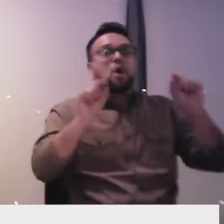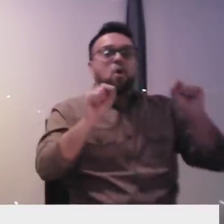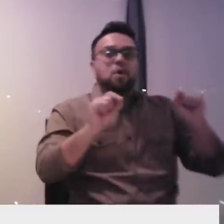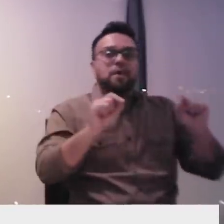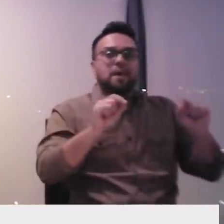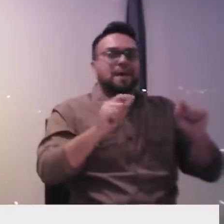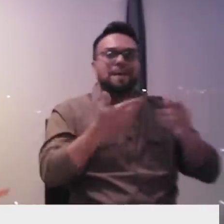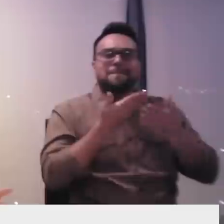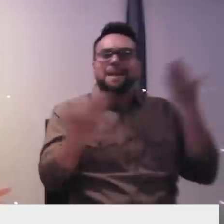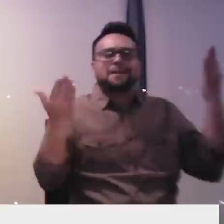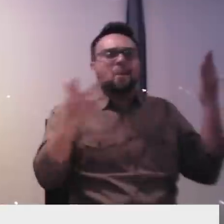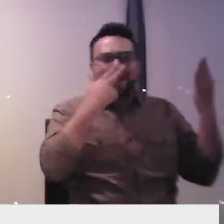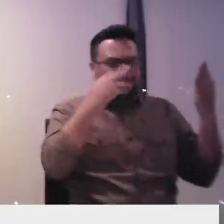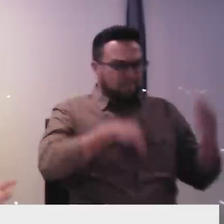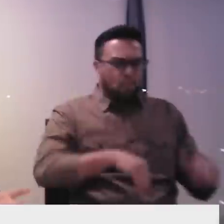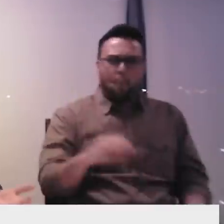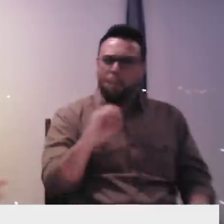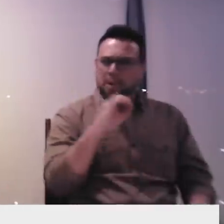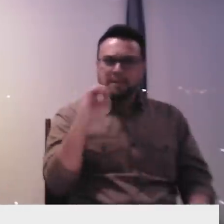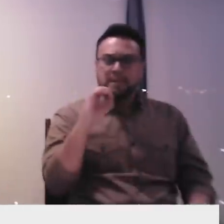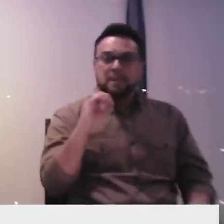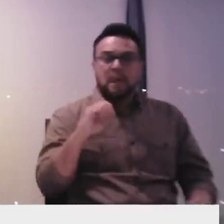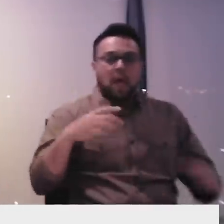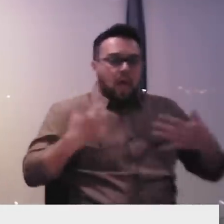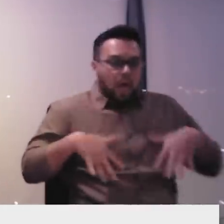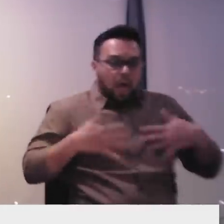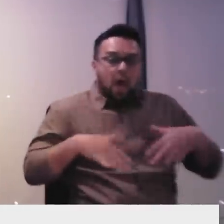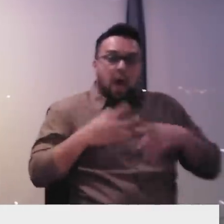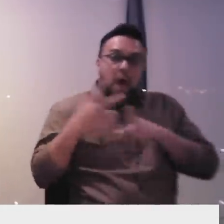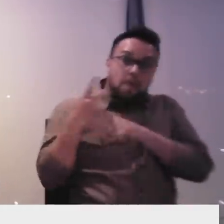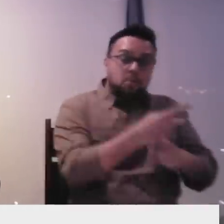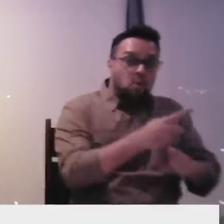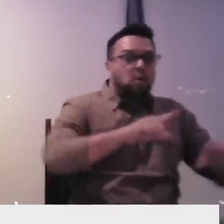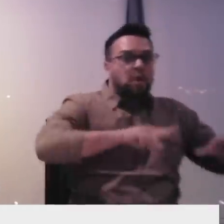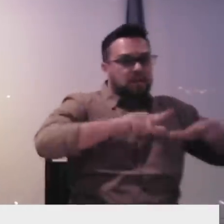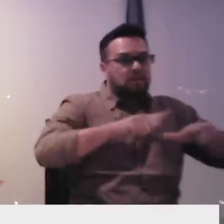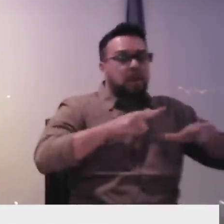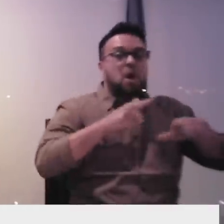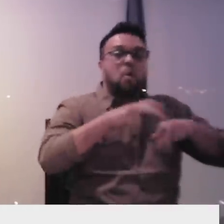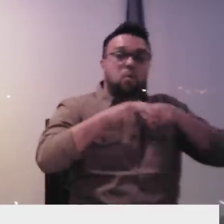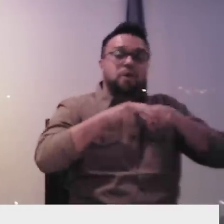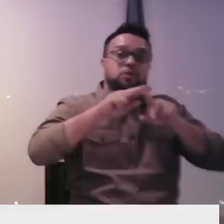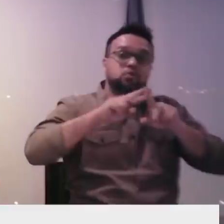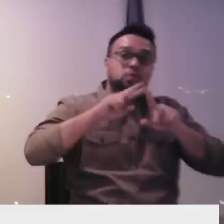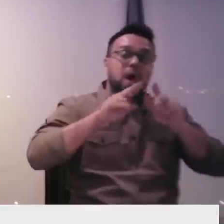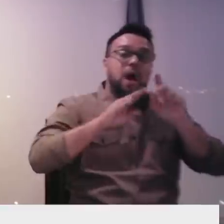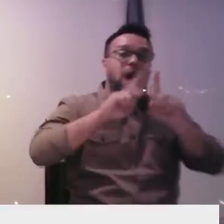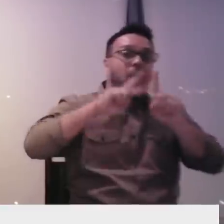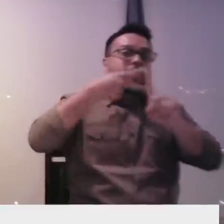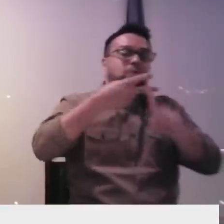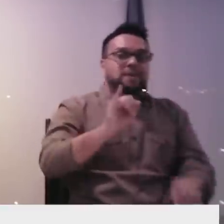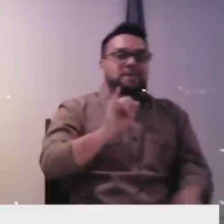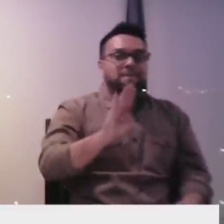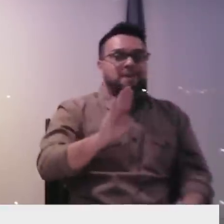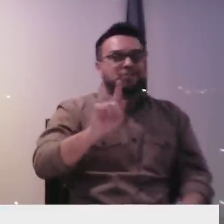para zero, e daí no desespero foram procurar emprego. Então, subiu, segundo o IBGE, o número de desempregados. Quero